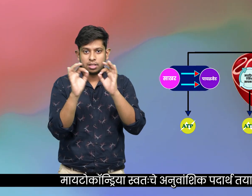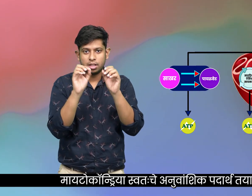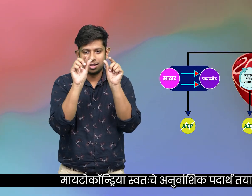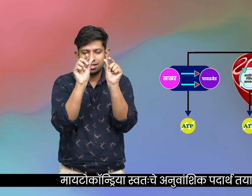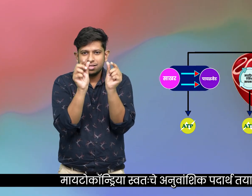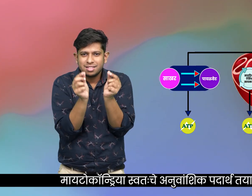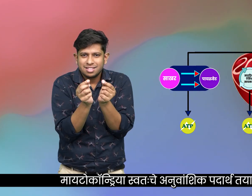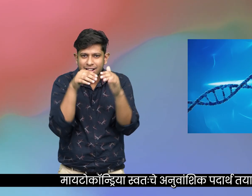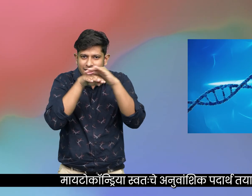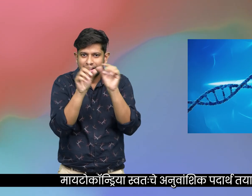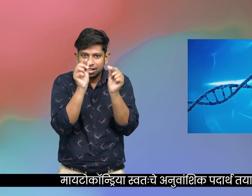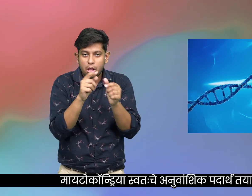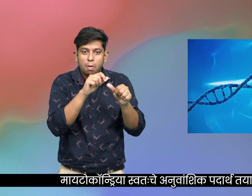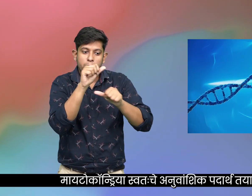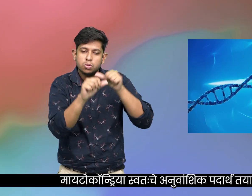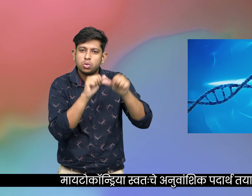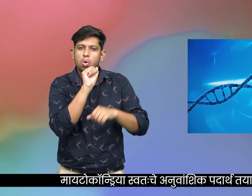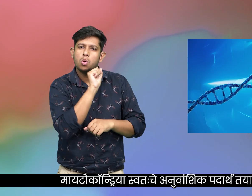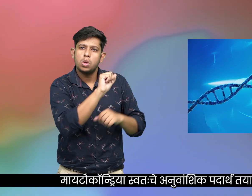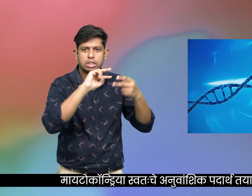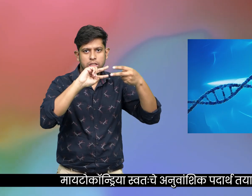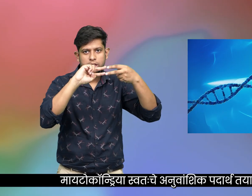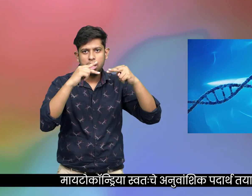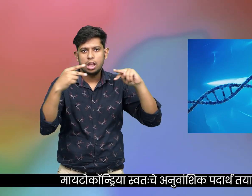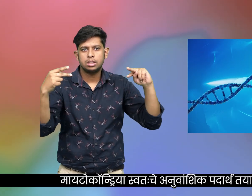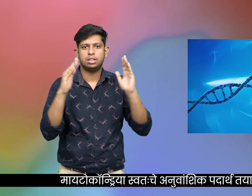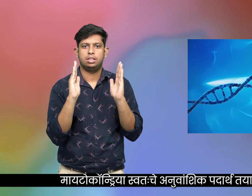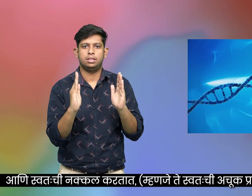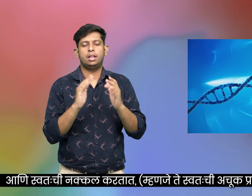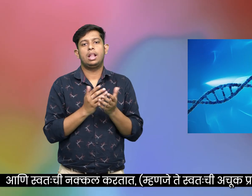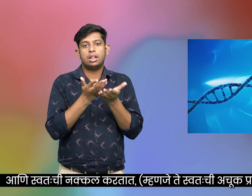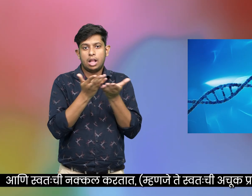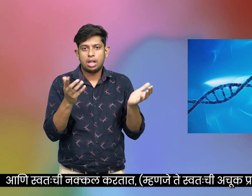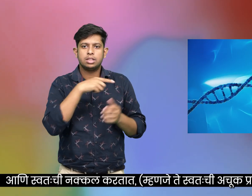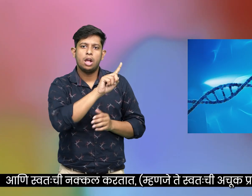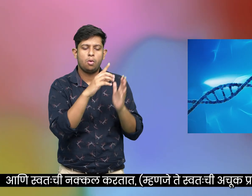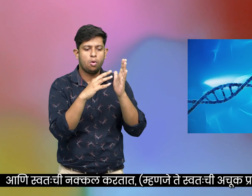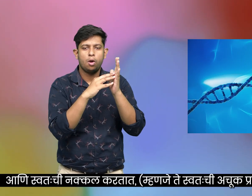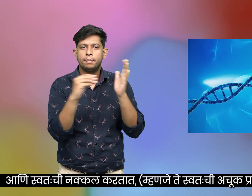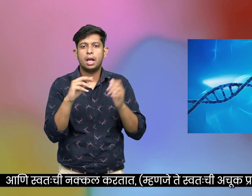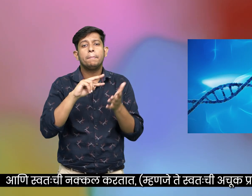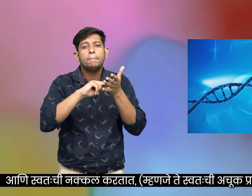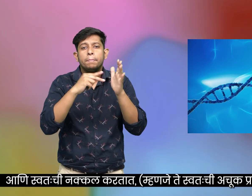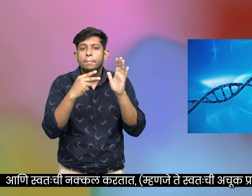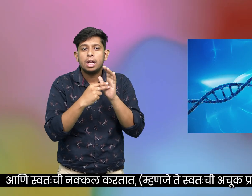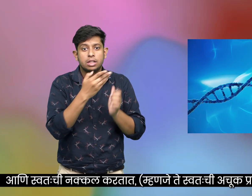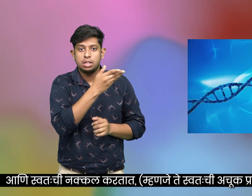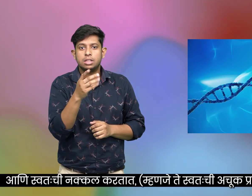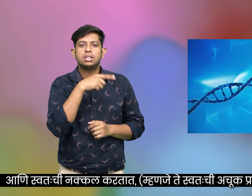मायटोकॉन्ड्रिया स्वतःचे आनुवंशिक पदार्थ तयार करतात आणि स्वतःची नक्कल करतात, म्हणजेच ती